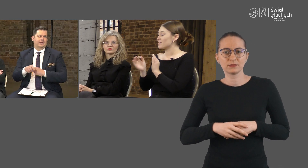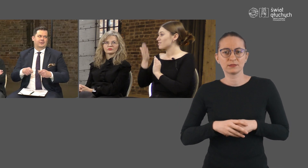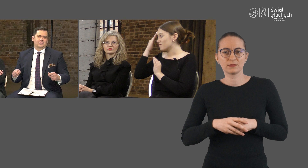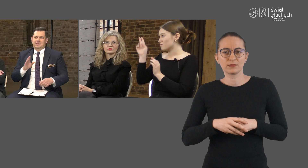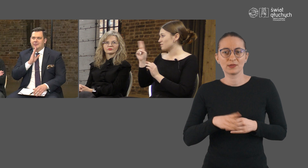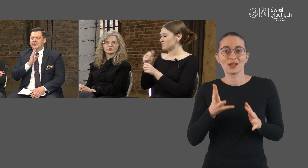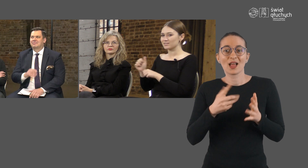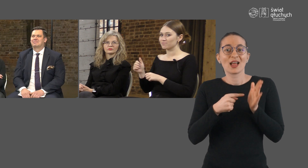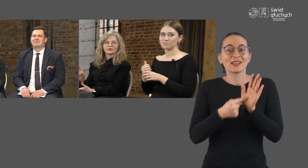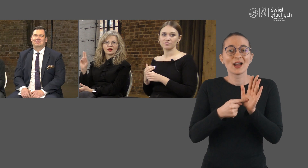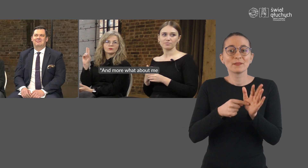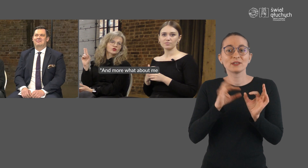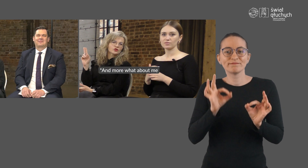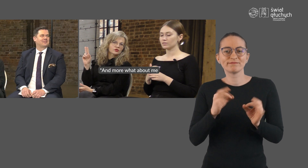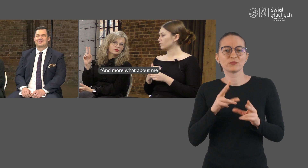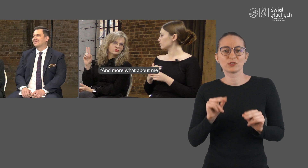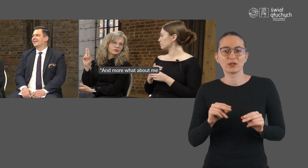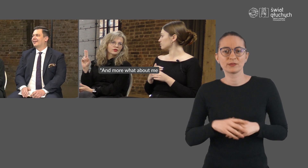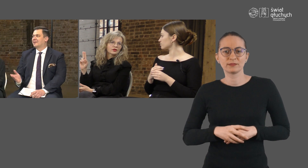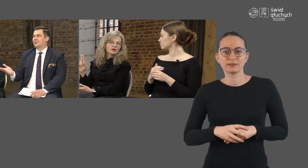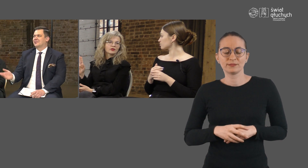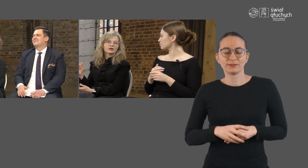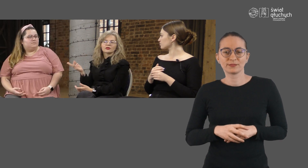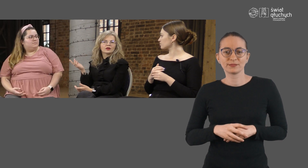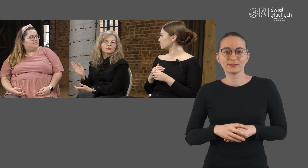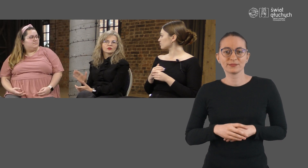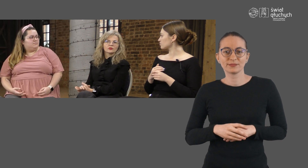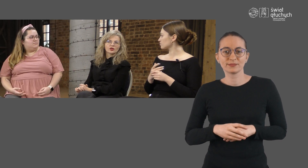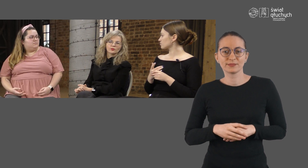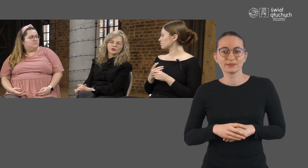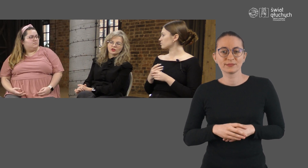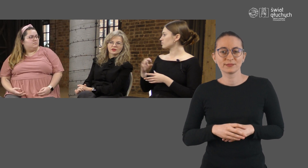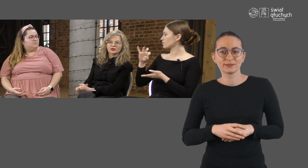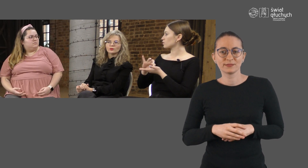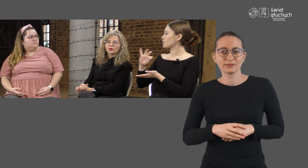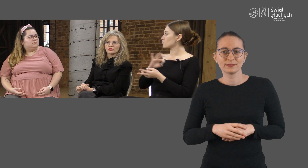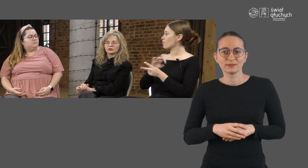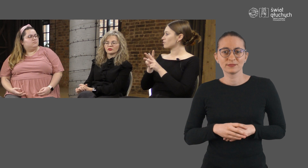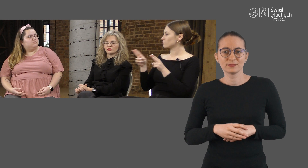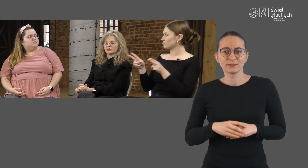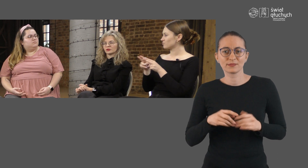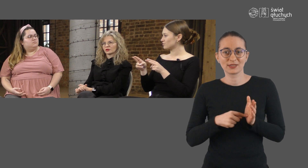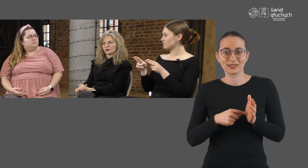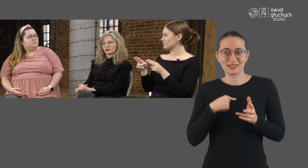Dzisiaj tego nie rozwiążemy chyba. Ja może jeszcze. Proszę. Ja akurat na przykład w moich czasach nie